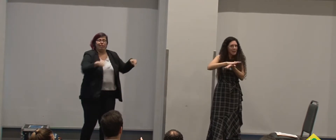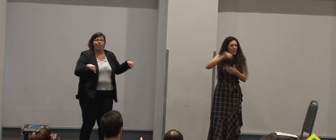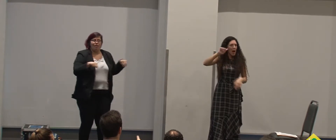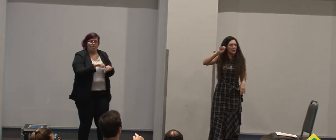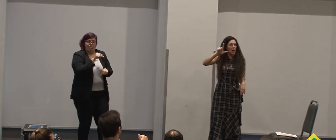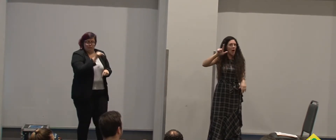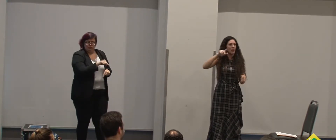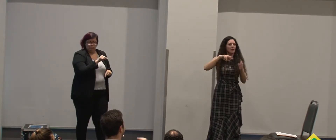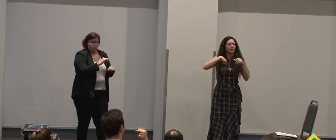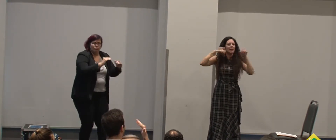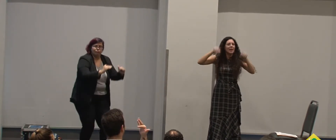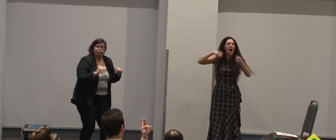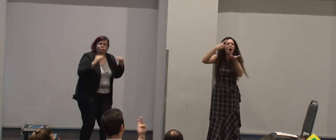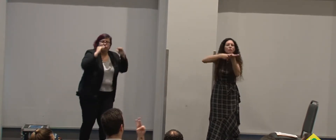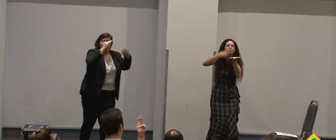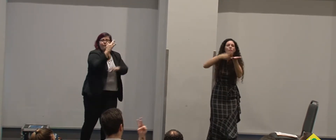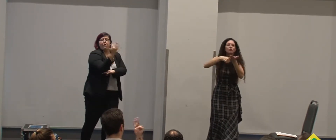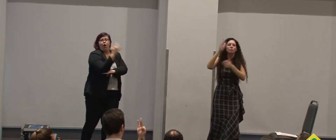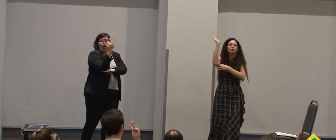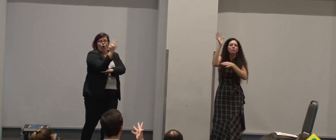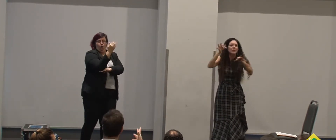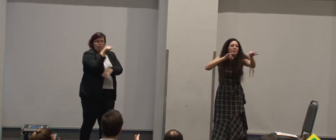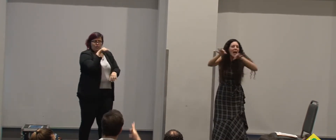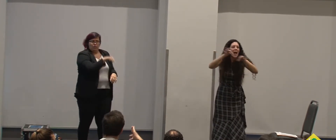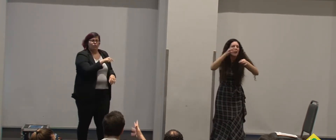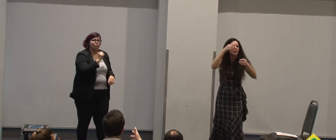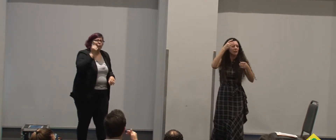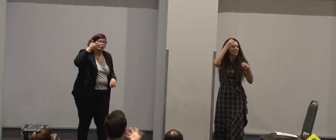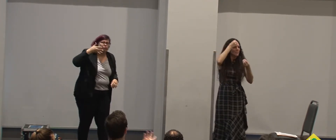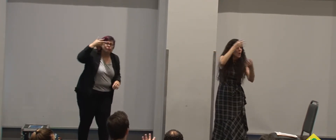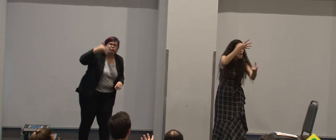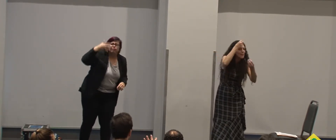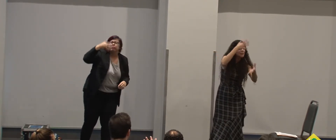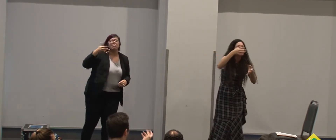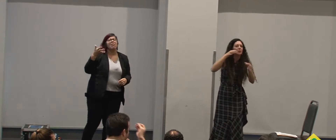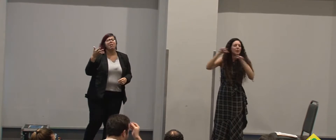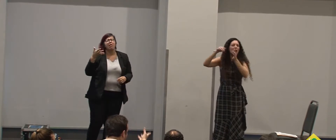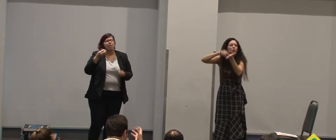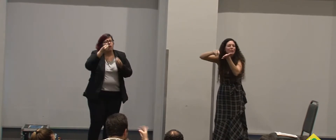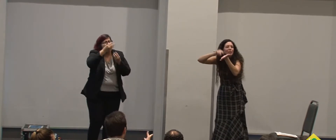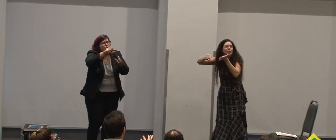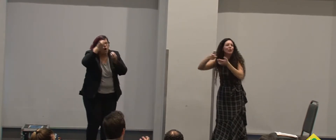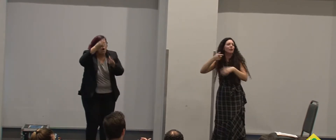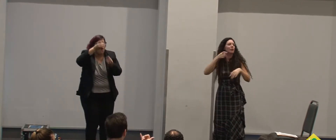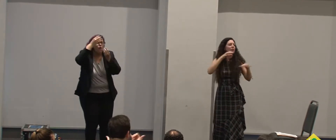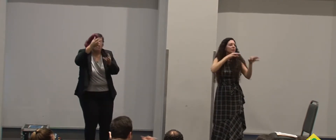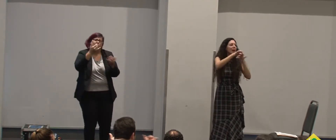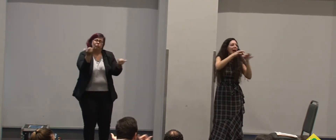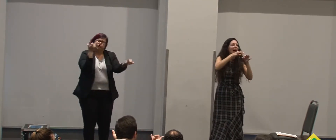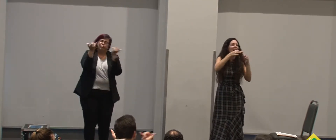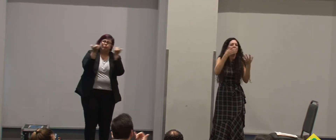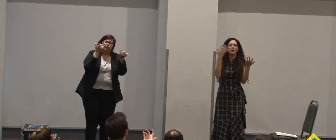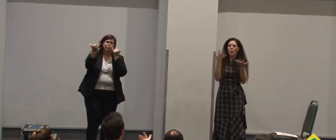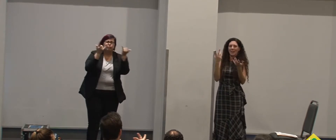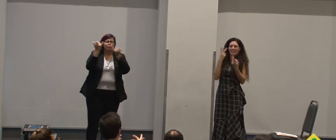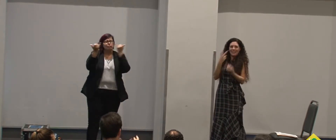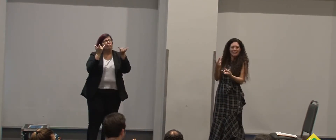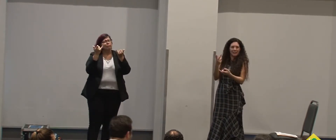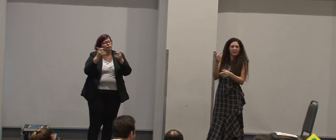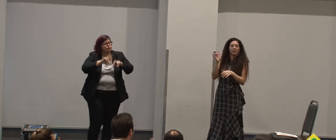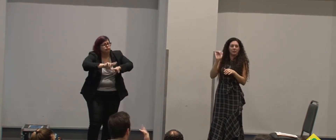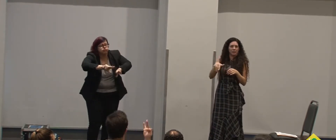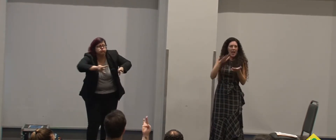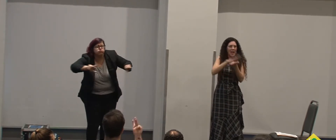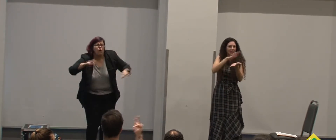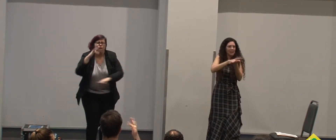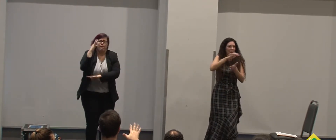de um outro tipo de registro, né? Um registro mais formal, um que em inglês a gente acaba chamando por acadêmico, né? Que é onde a